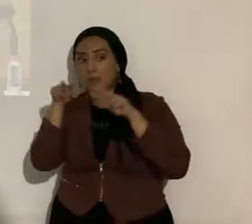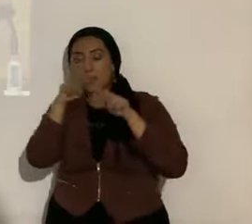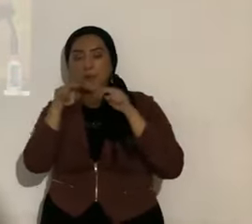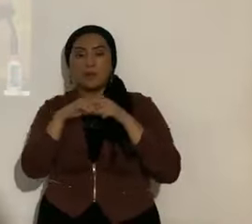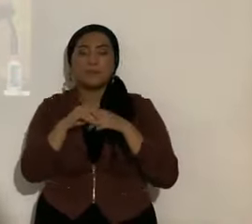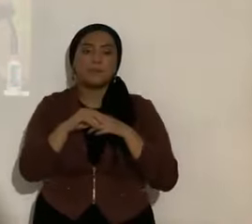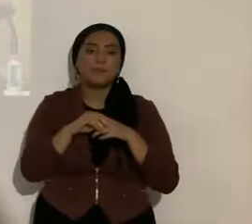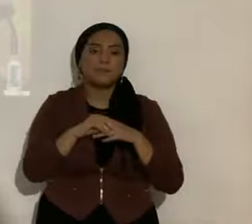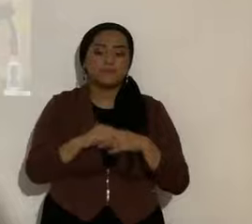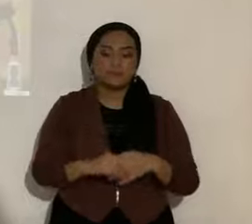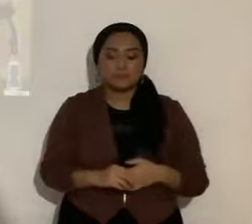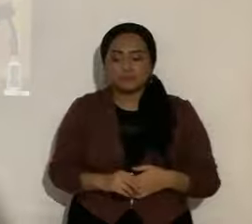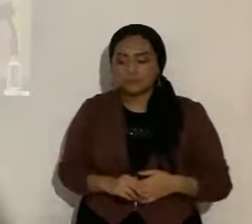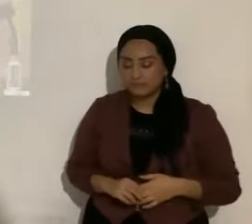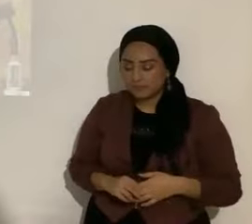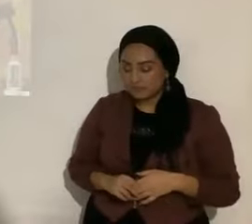Entonces,